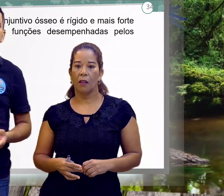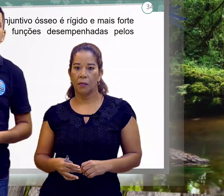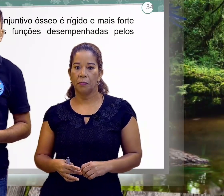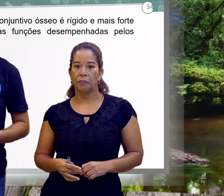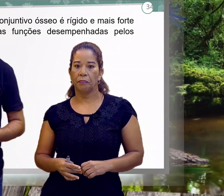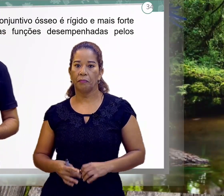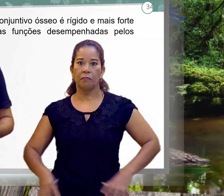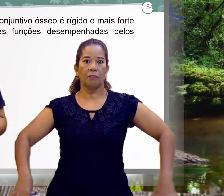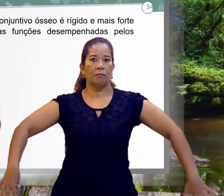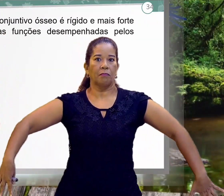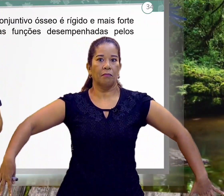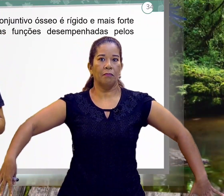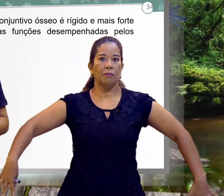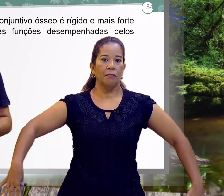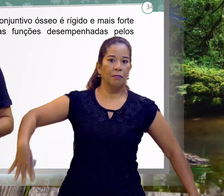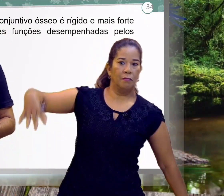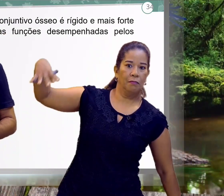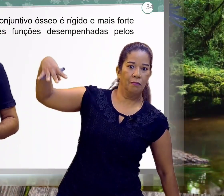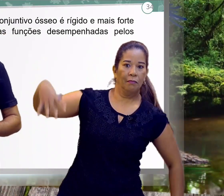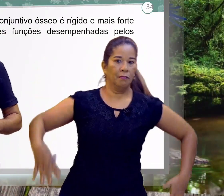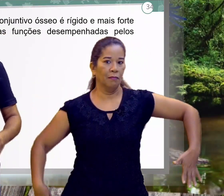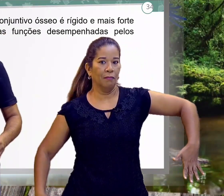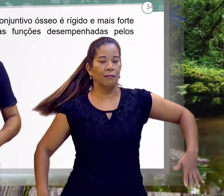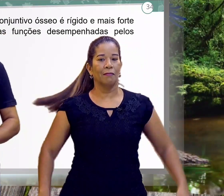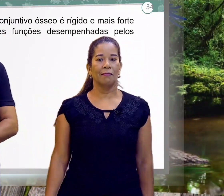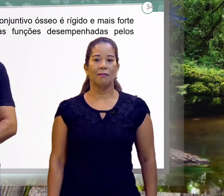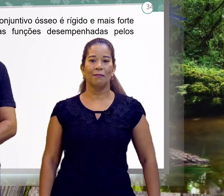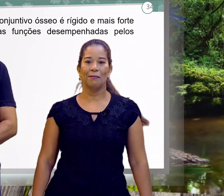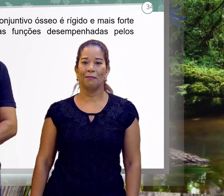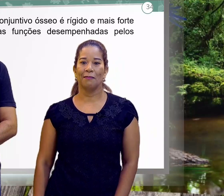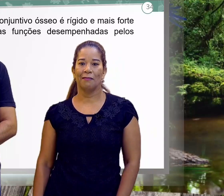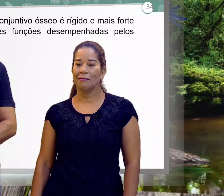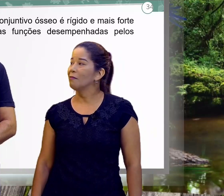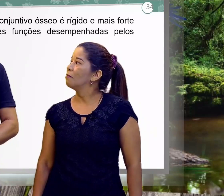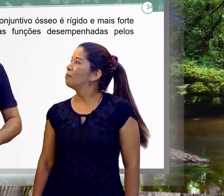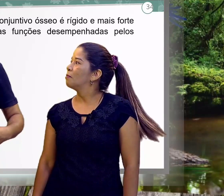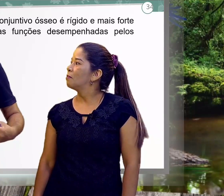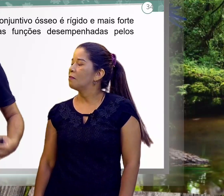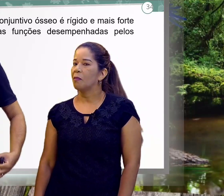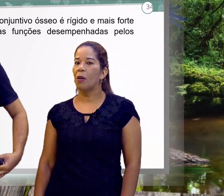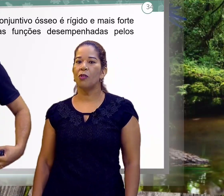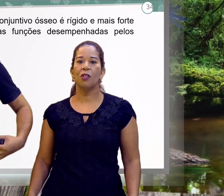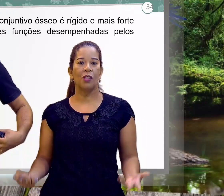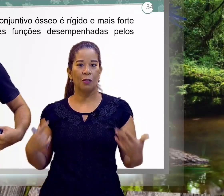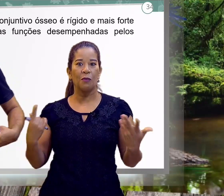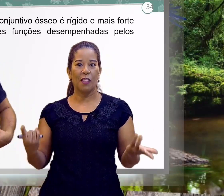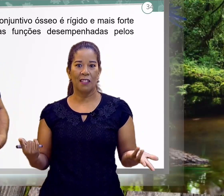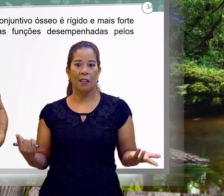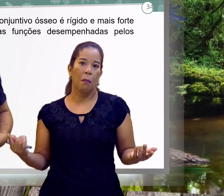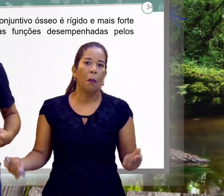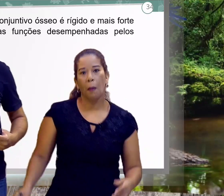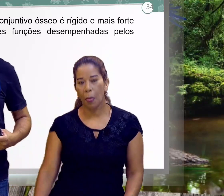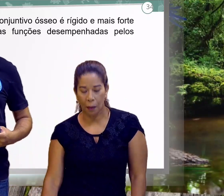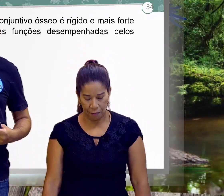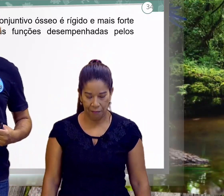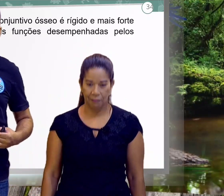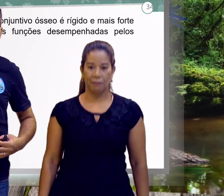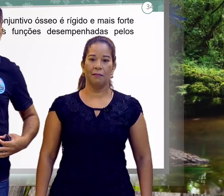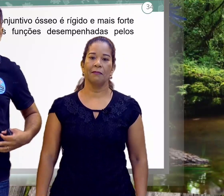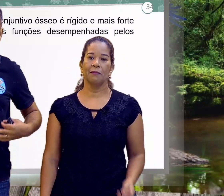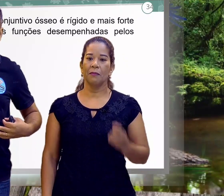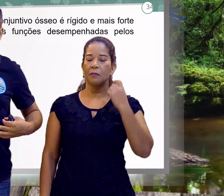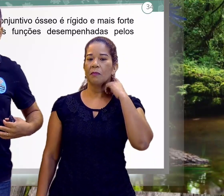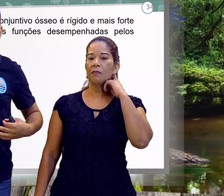por exemplo, a questão da sustentação, né? Nós somos seres que nós temos... Imagina se não tivesse, né? Nós temos a